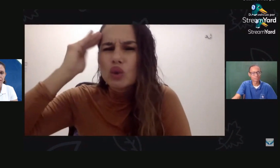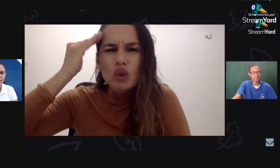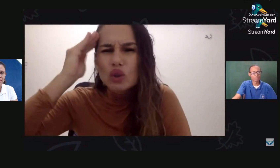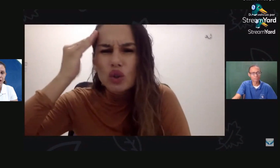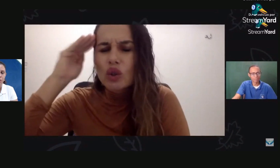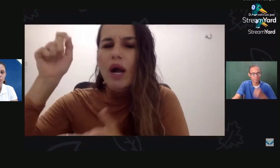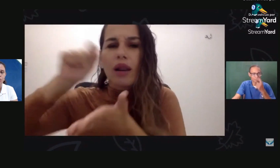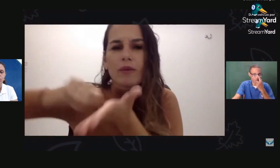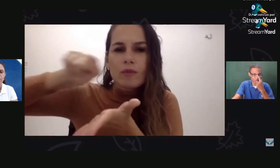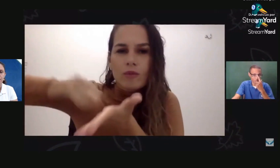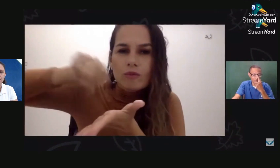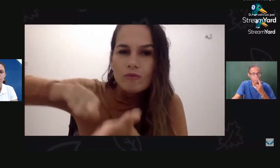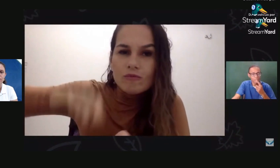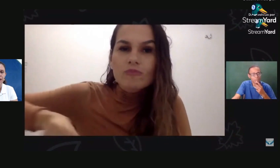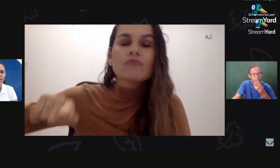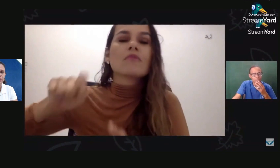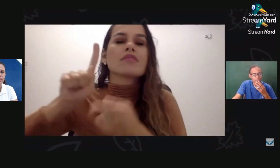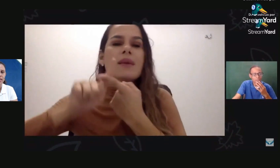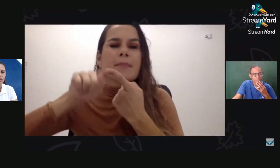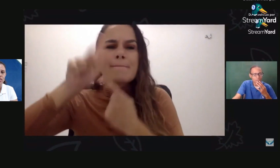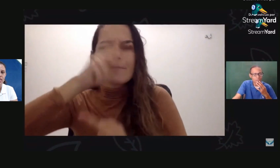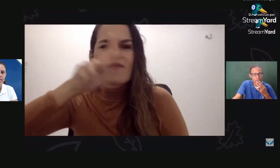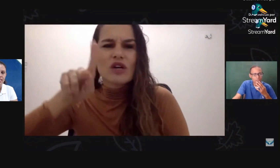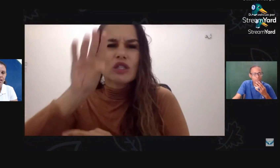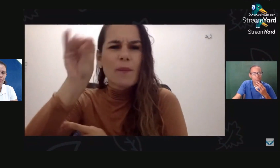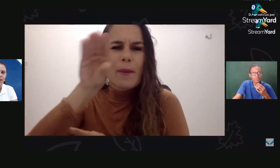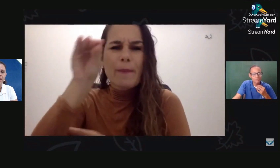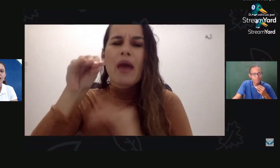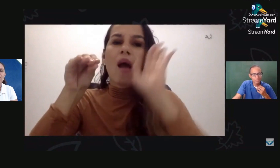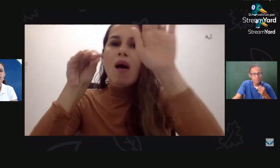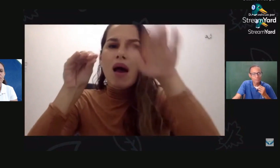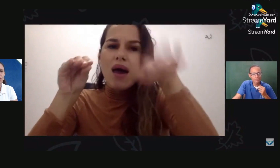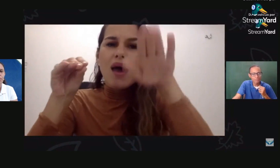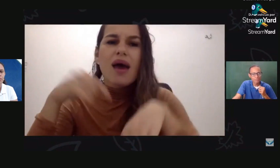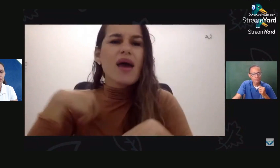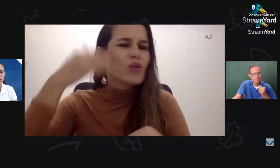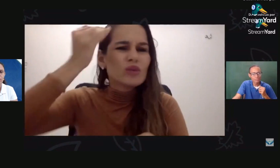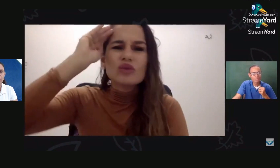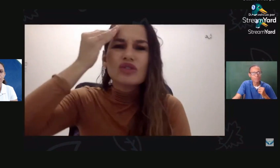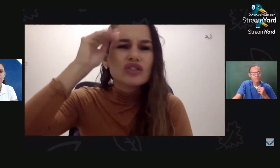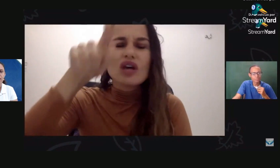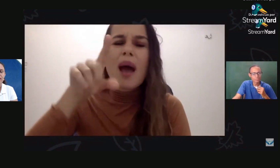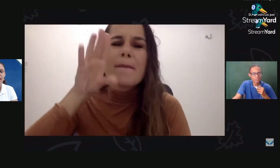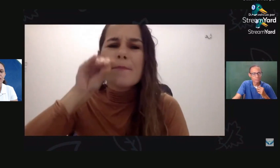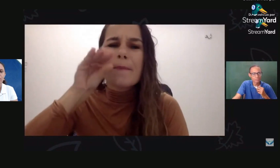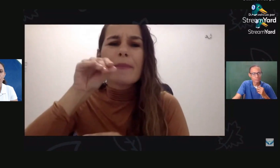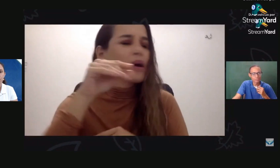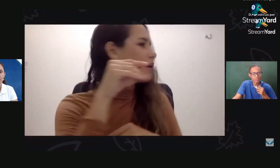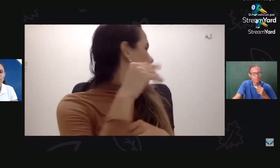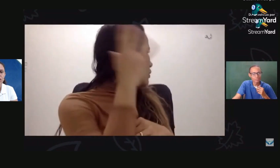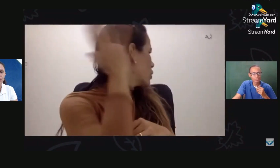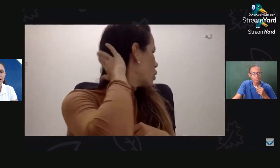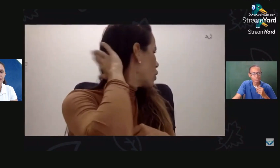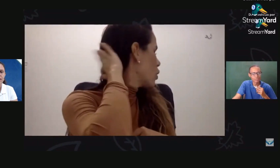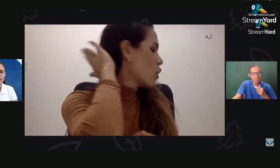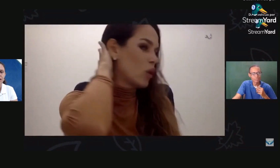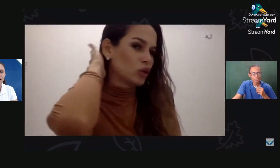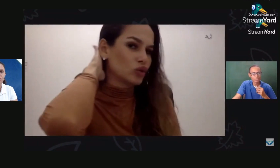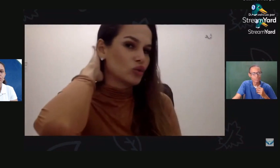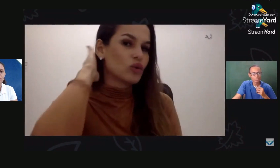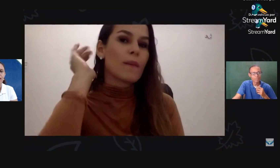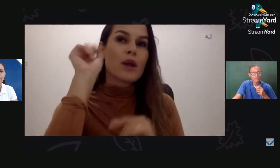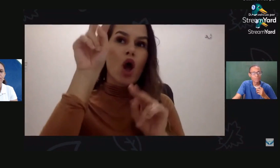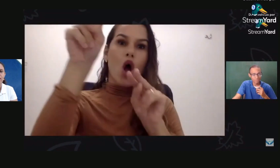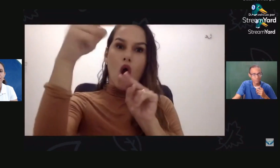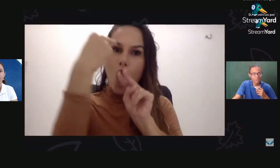mesmo, pesquisar com outros amigos, falar que não entendia, escrever, chamar o professor, né? Eu não compreendia a